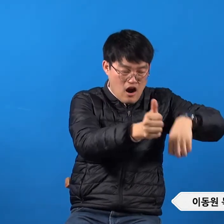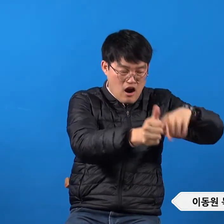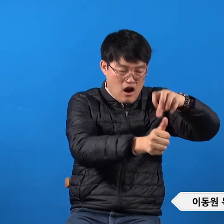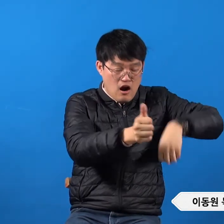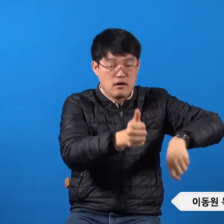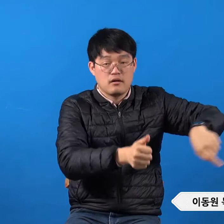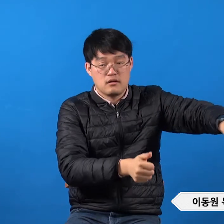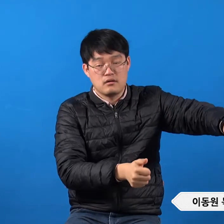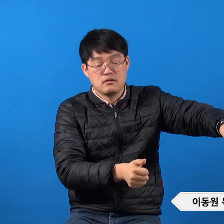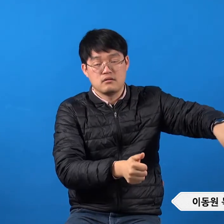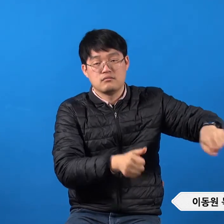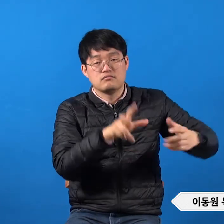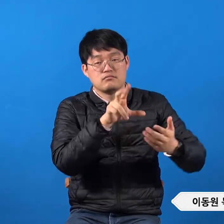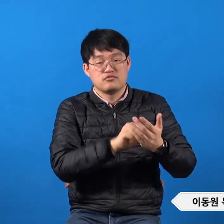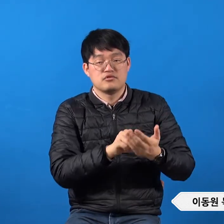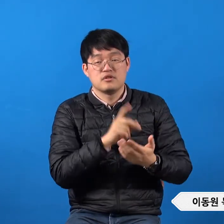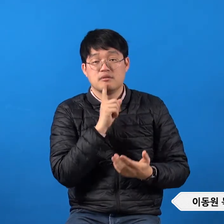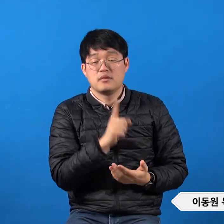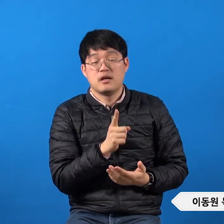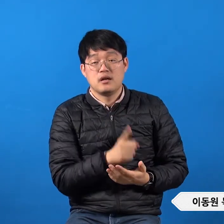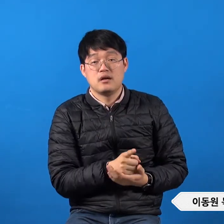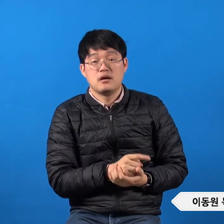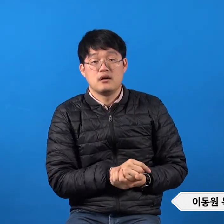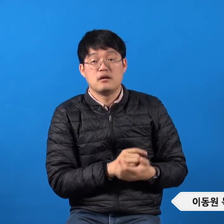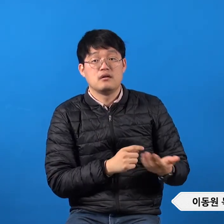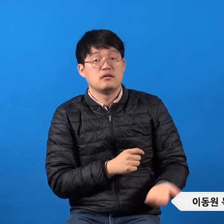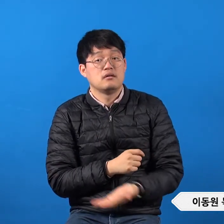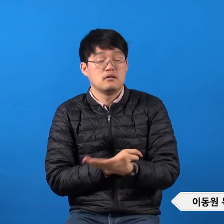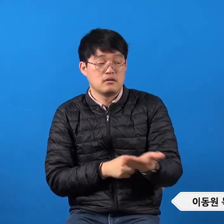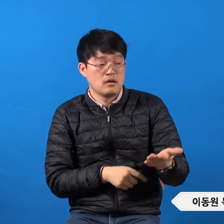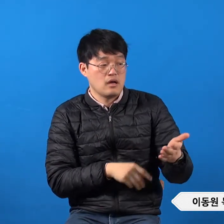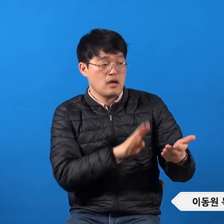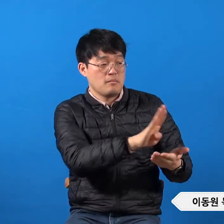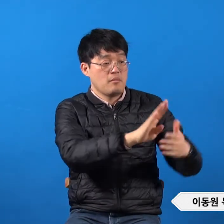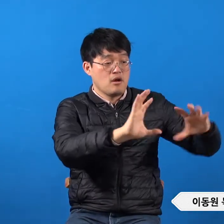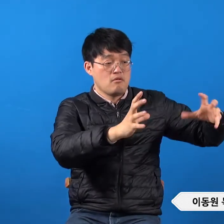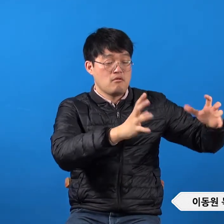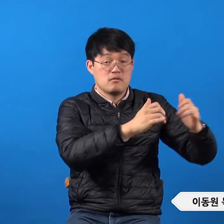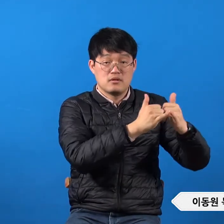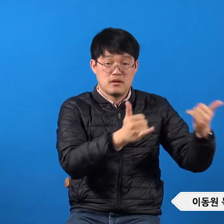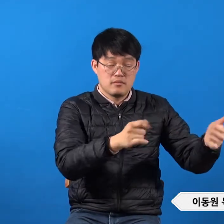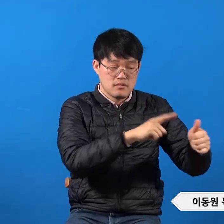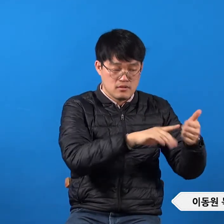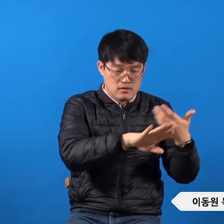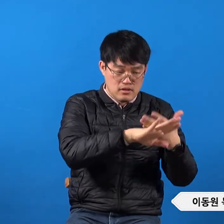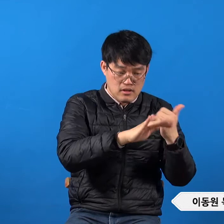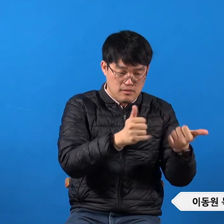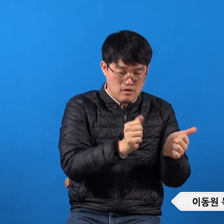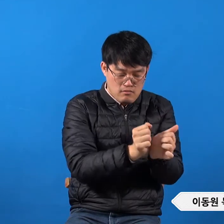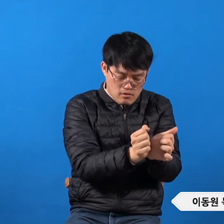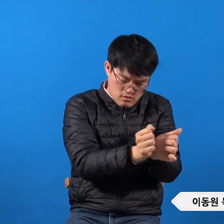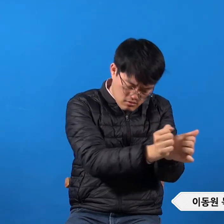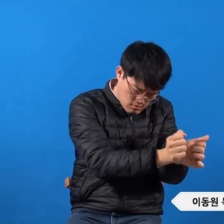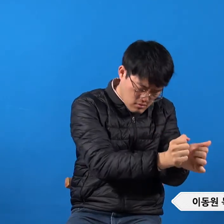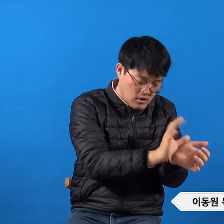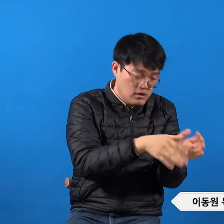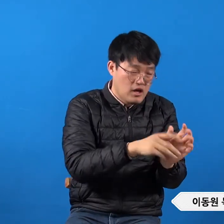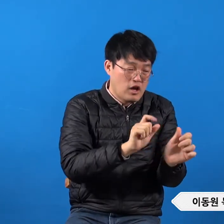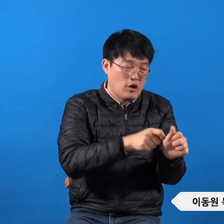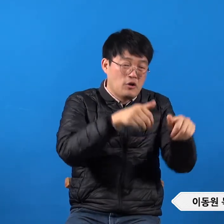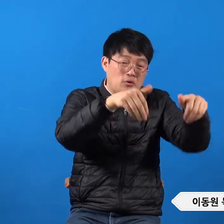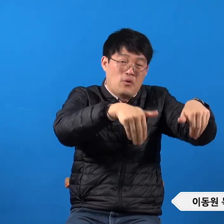네. 바벨론 사람들은 다른 사람들을 포로로 잡았을 때 그들을 노예로 부려 성을